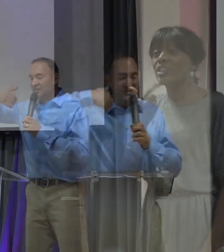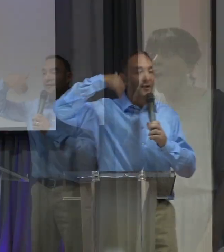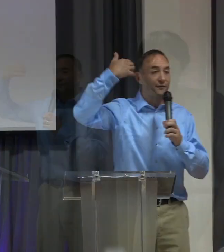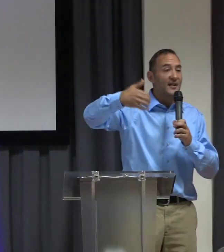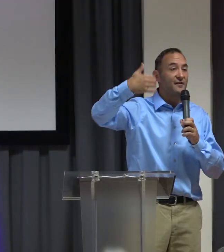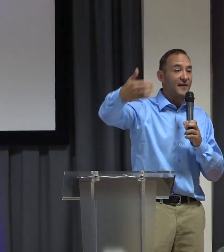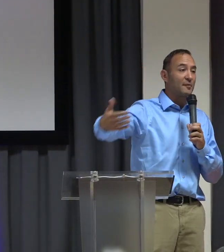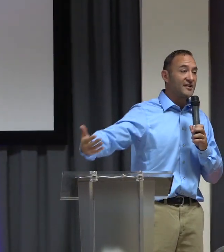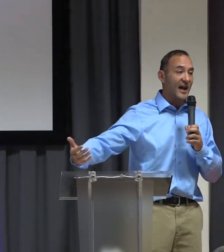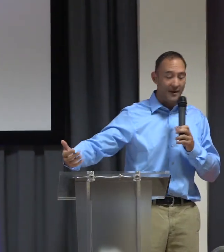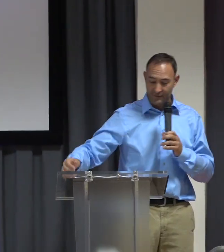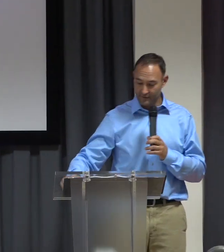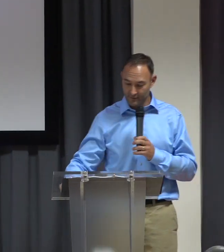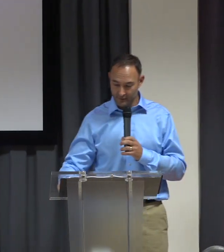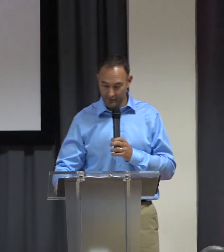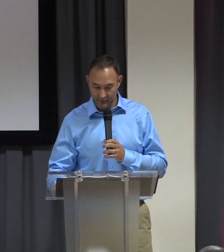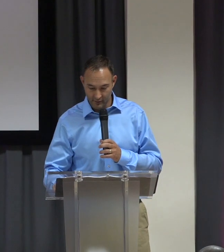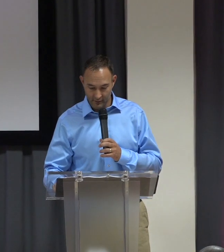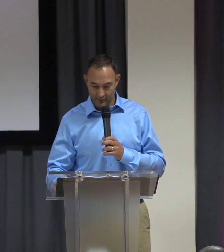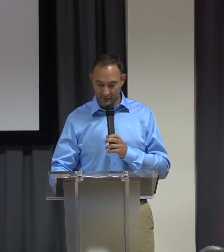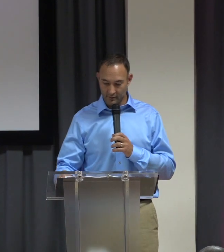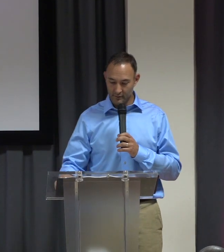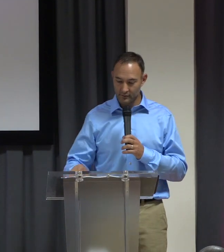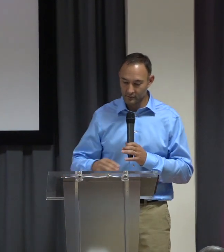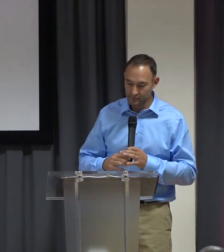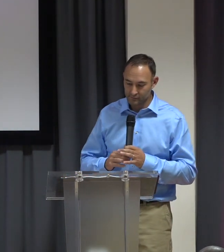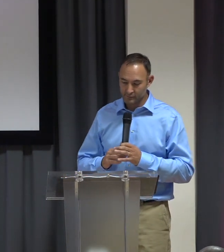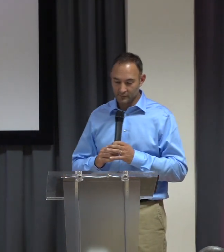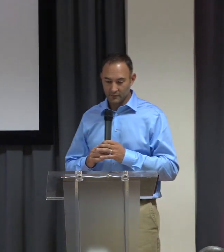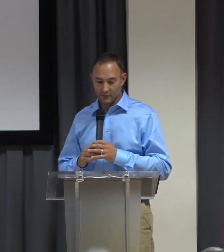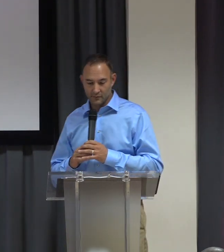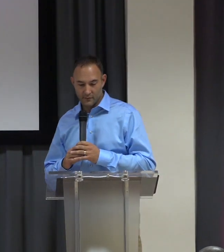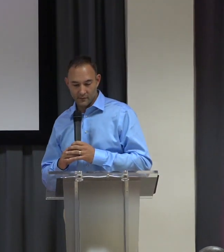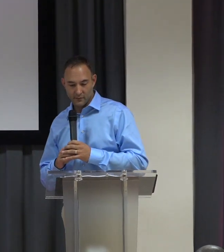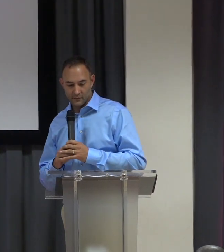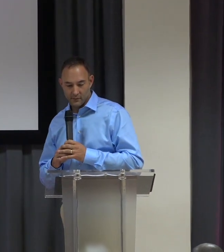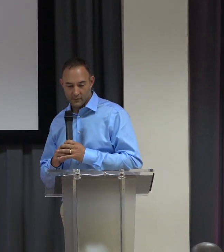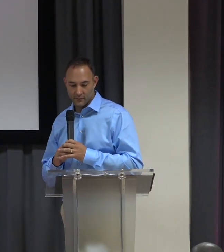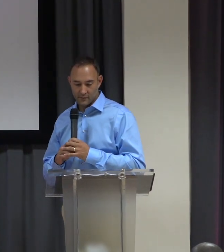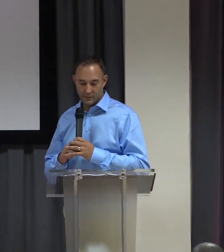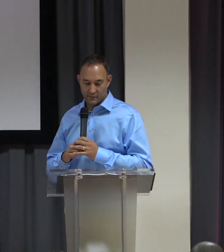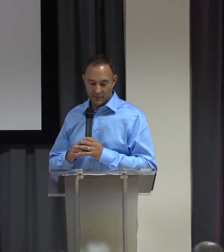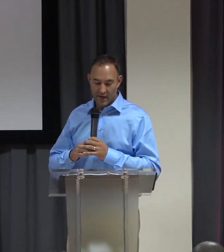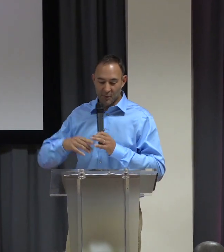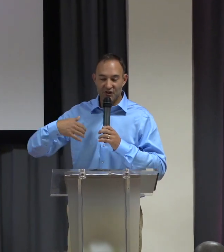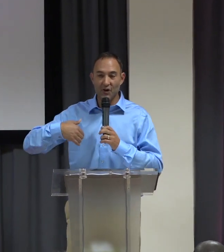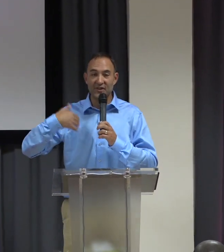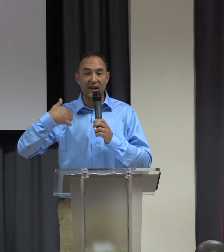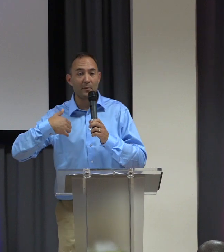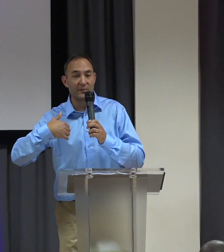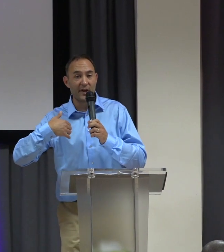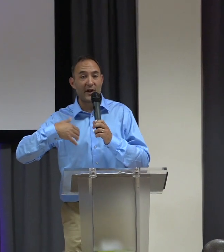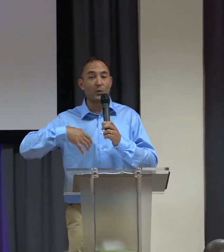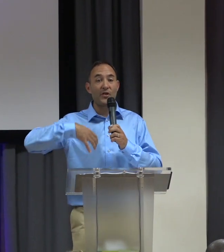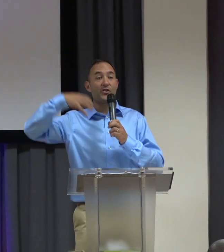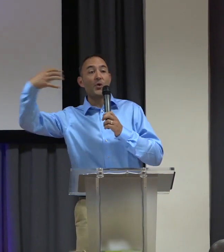that they see their friends and families have. qu'ils voient dans la vie de la famille, de leurs amis. And the results that